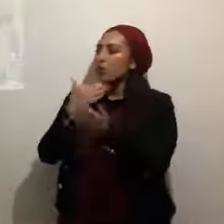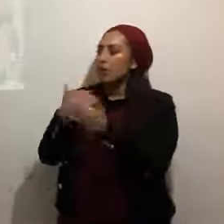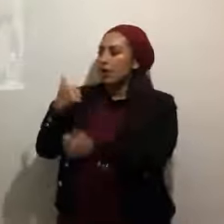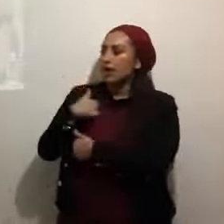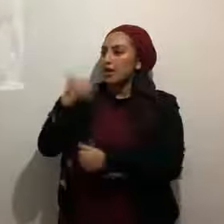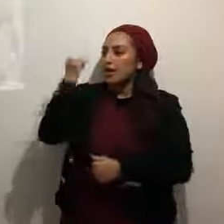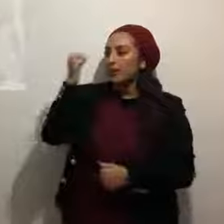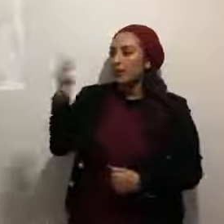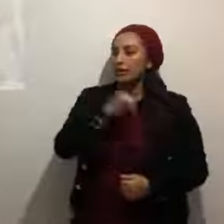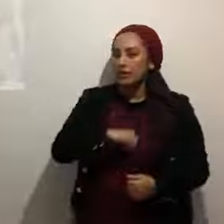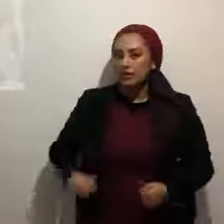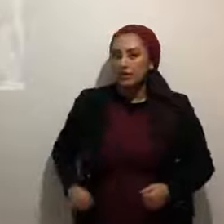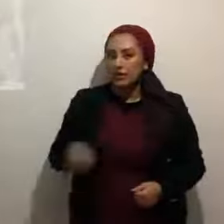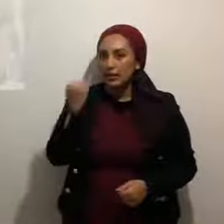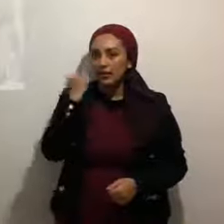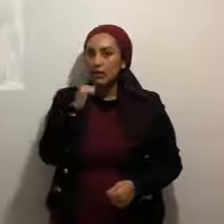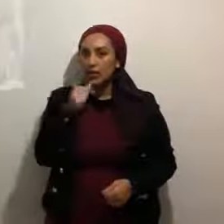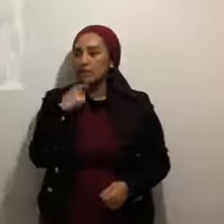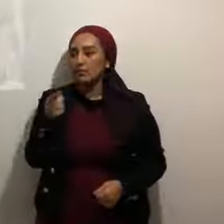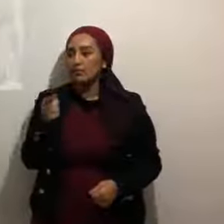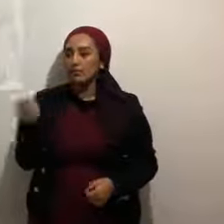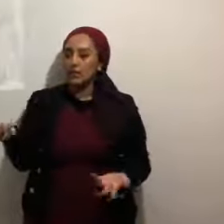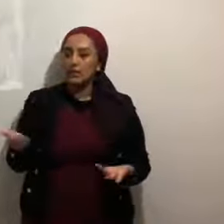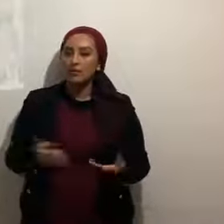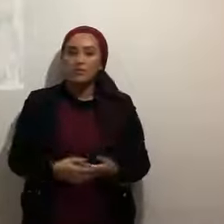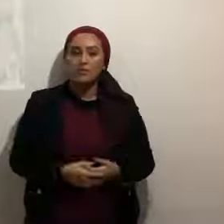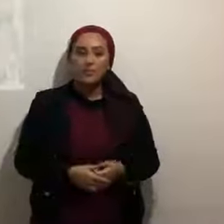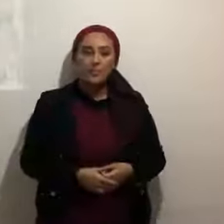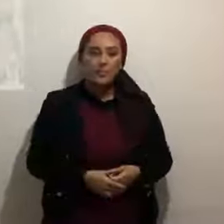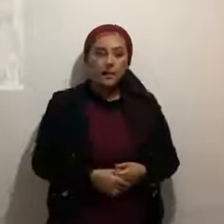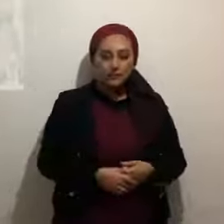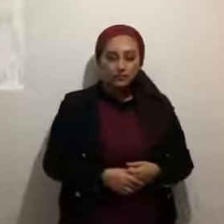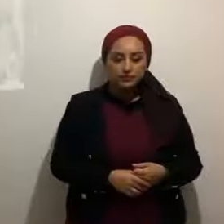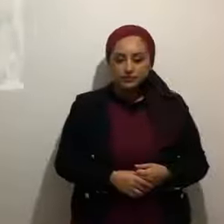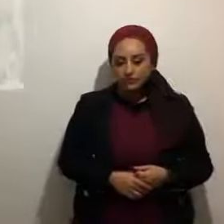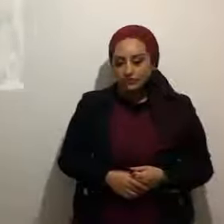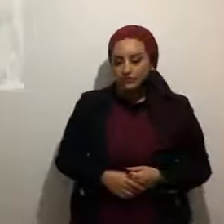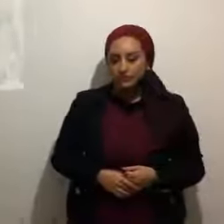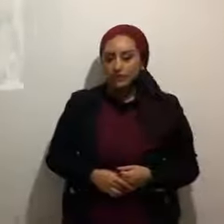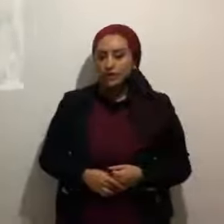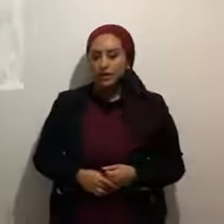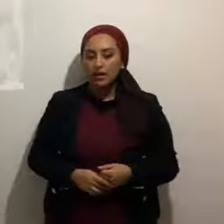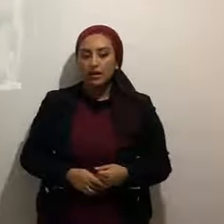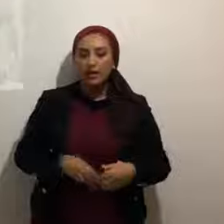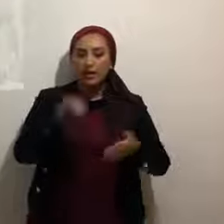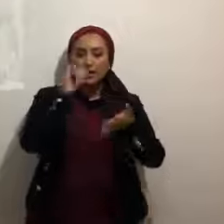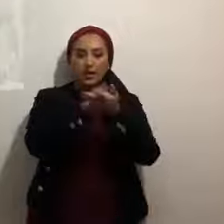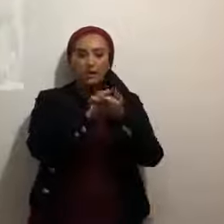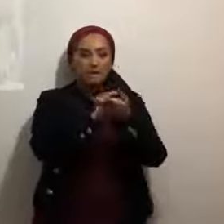Mashiach, si no, no se lo hubiera dicho. Entonces, este inofensivo pastor de ovejas, lógico, era un